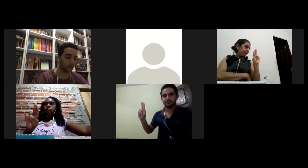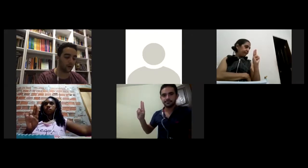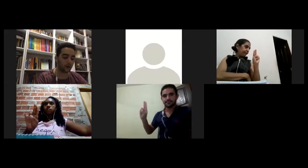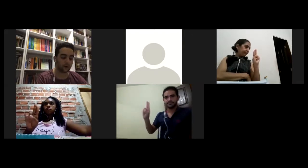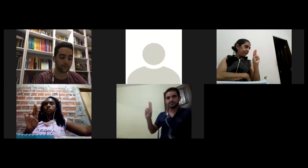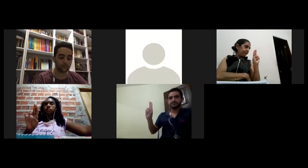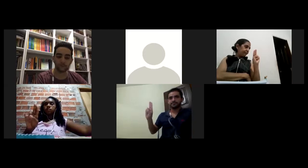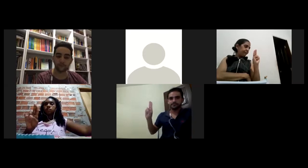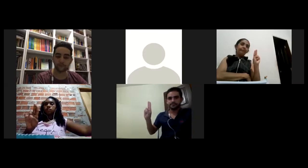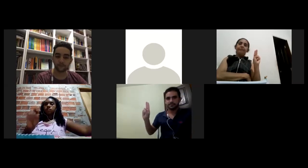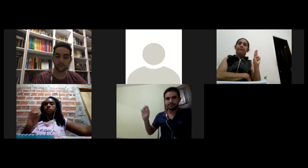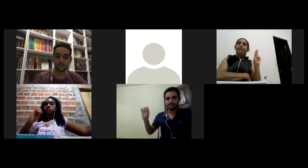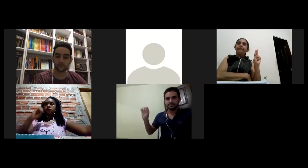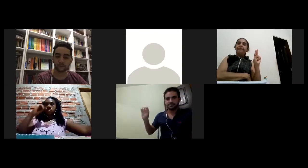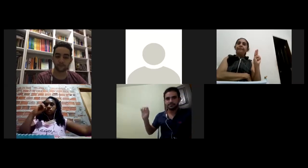O.